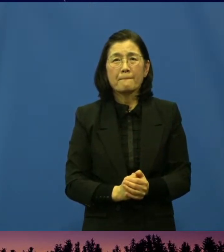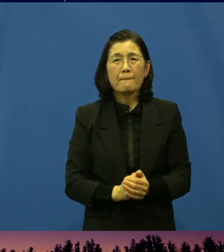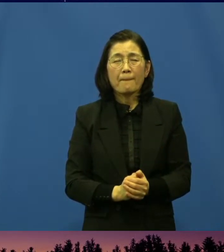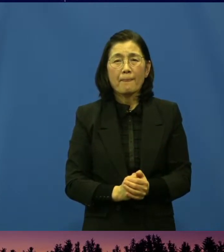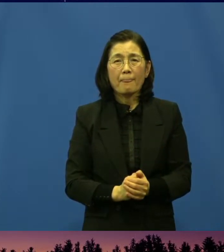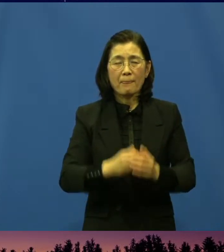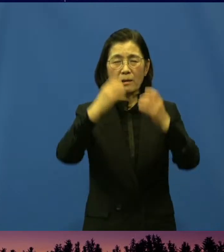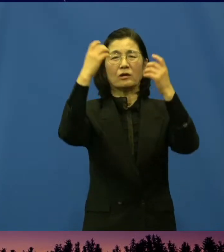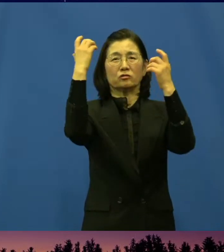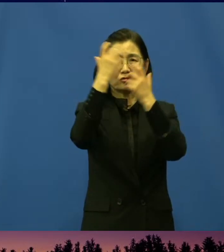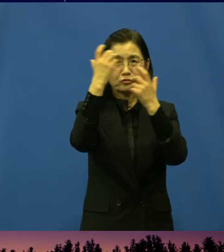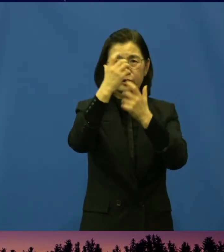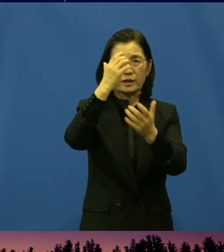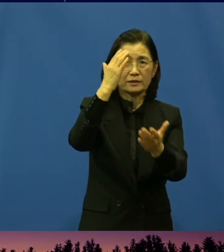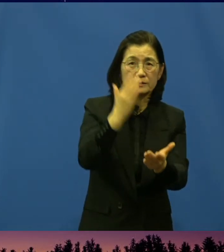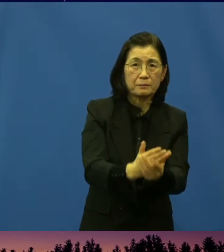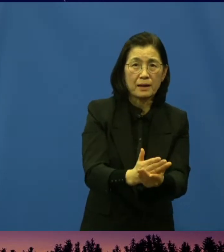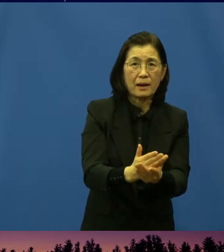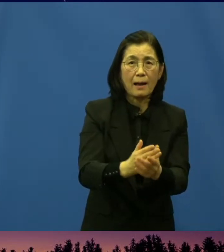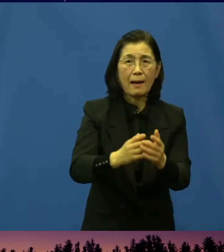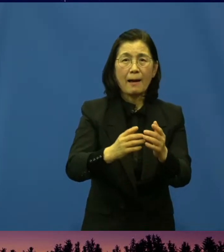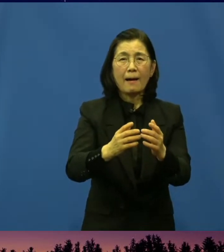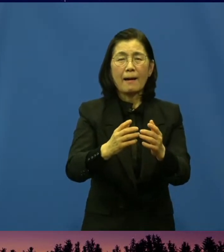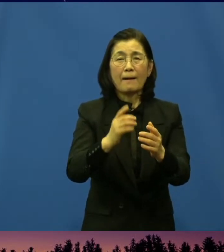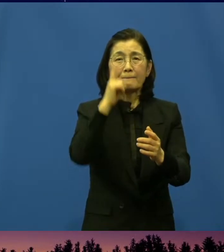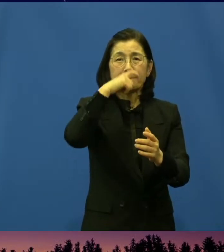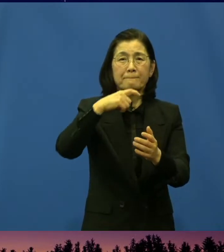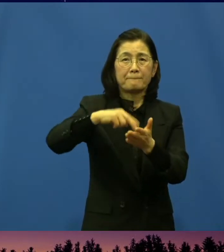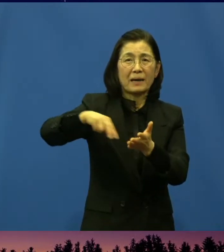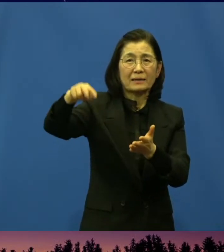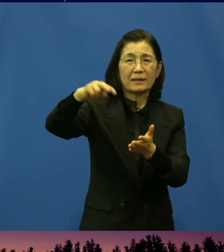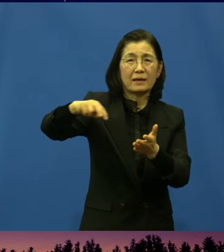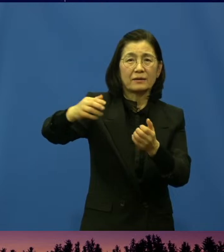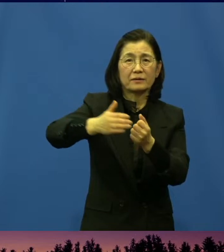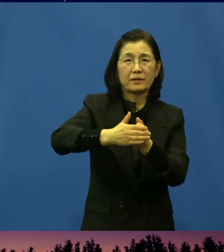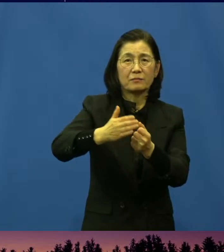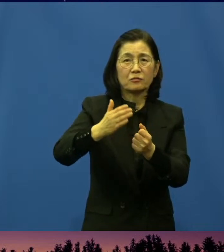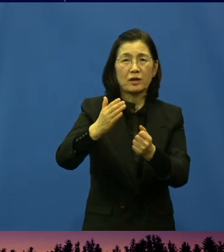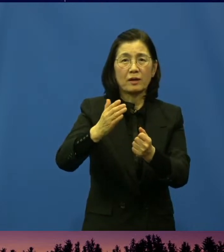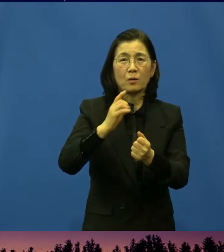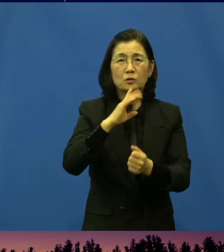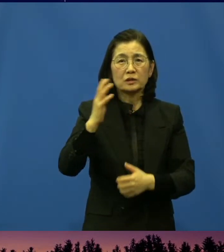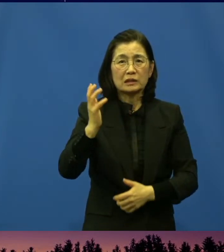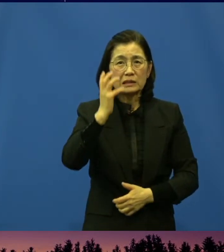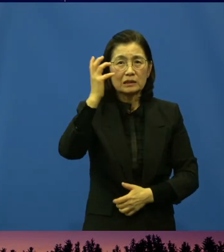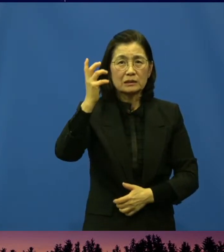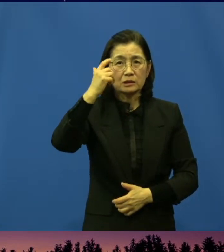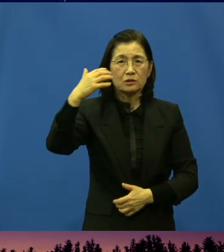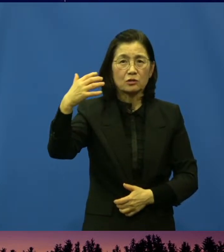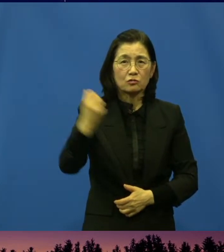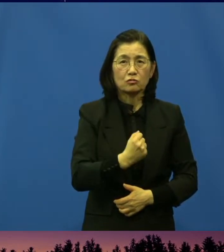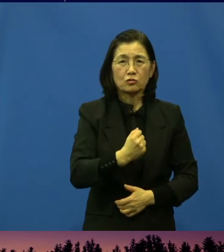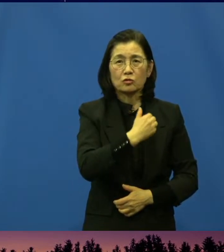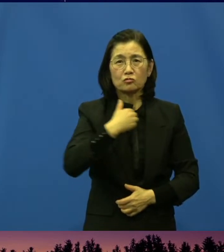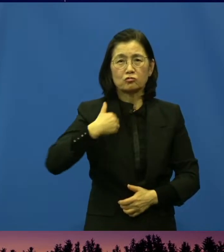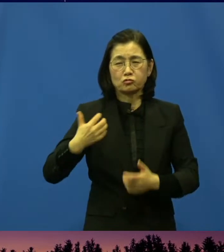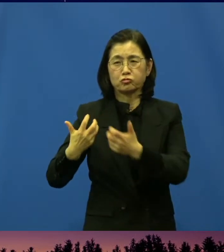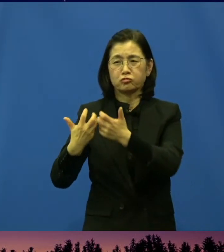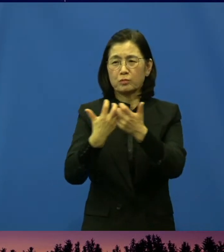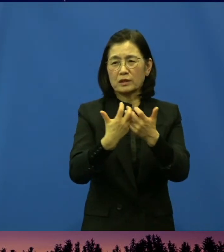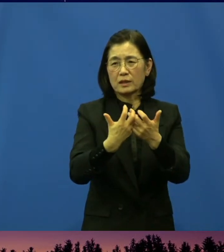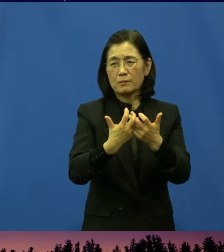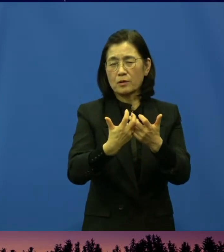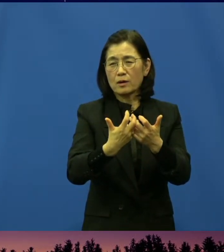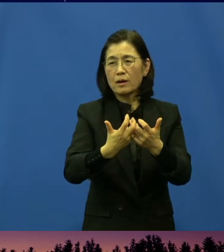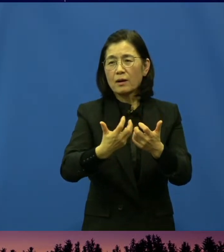술 취하지 말라. 이는 방탕한 것이니 오직 성령으로 충만함을 받아라 그랬어요. 자, 시간에 대한